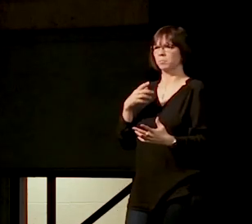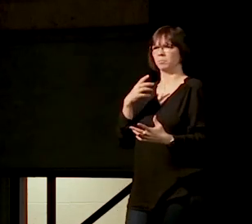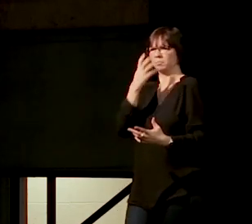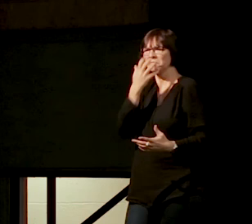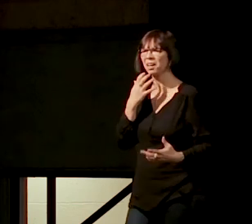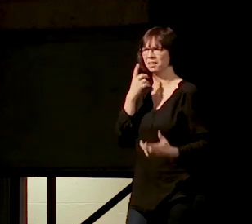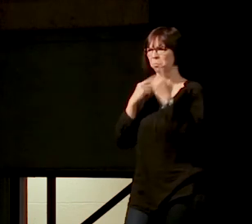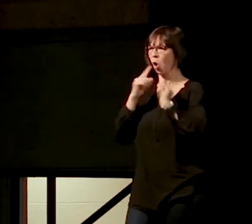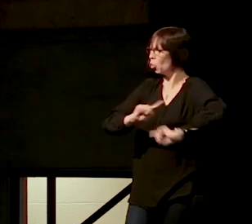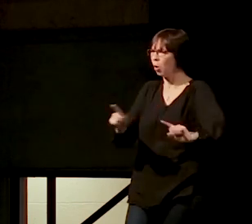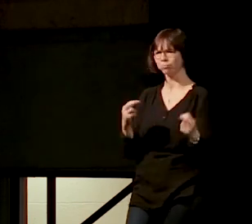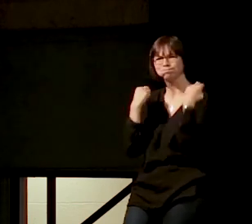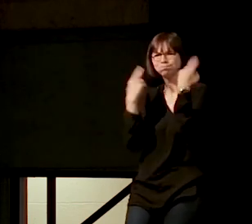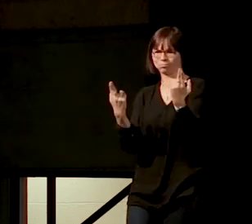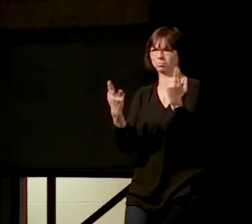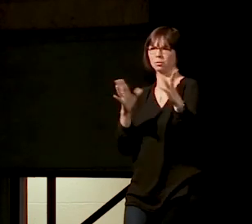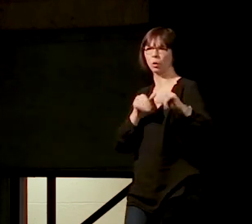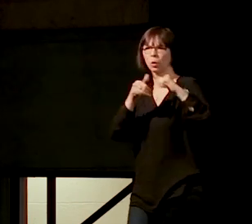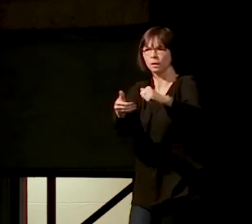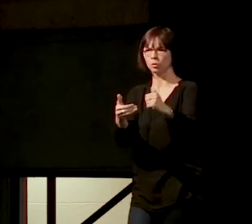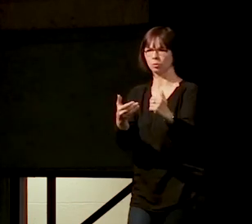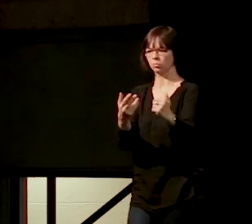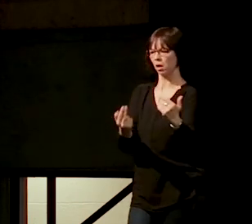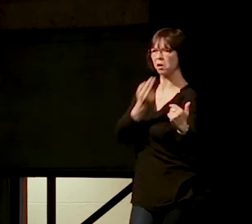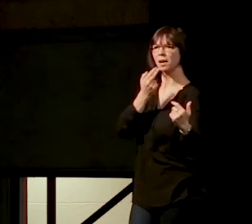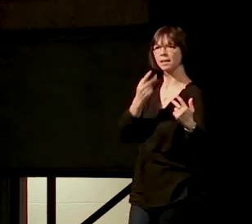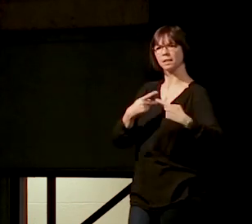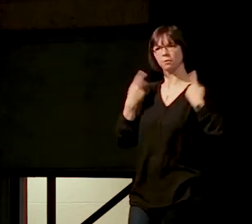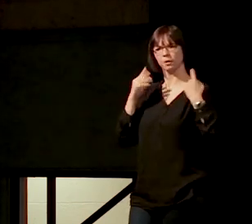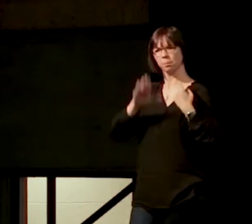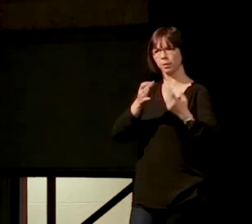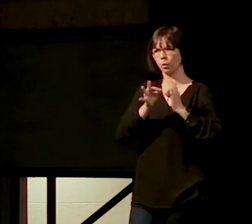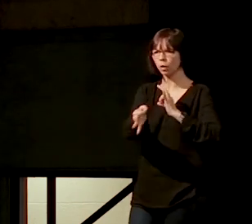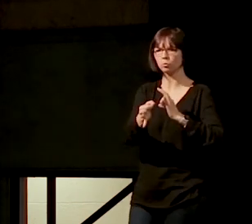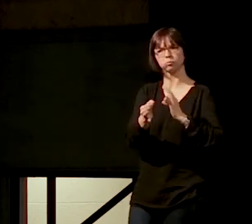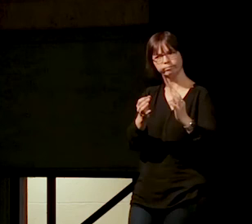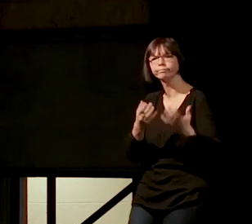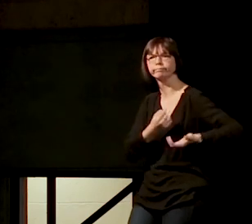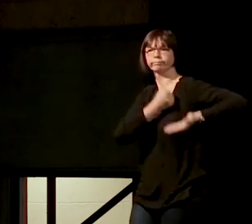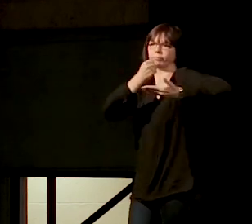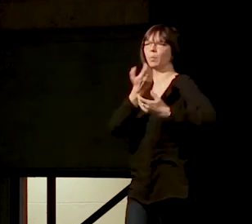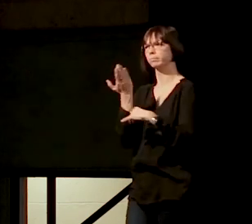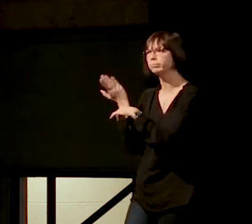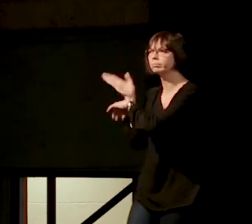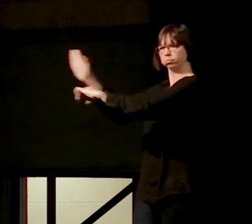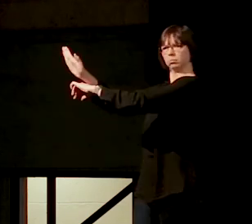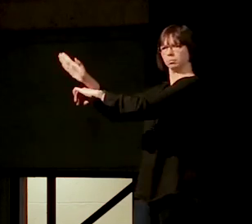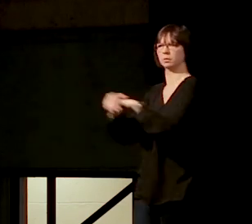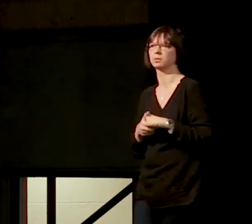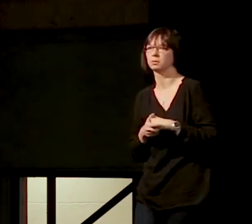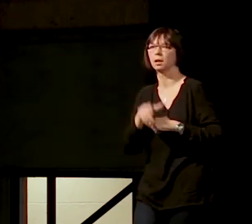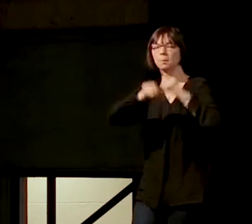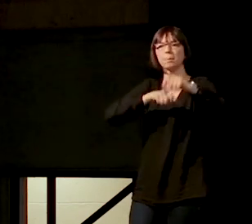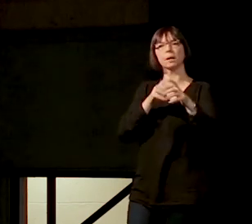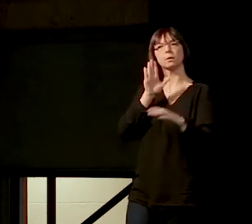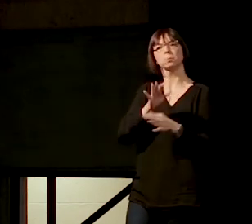C'est une ville qui se dépasse et qui porte la qualité de vie en boutonnière. Soucieux des autres, les Gwenousiens sont là, en